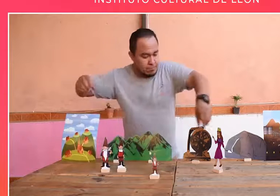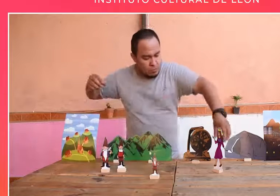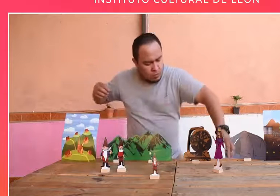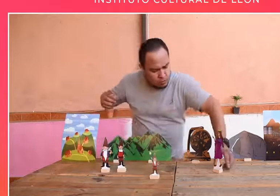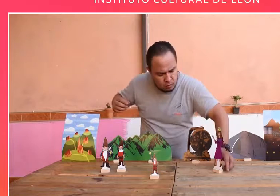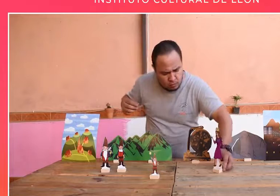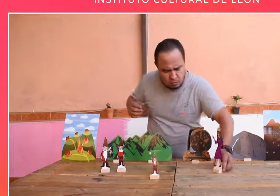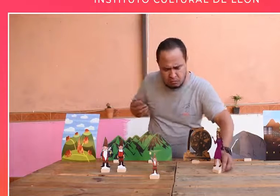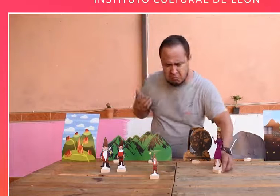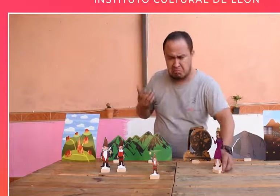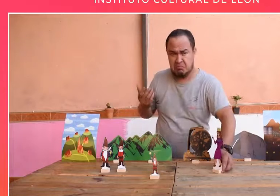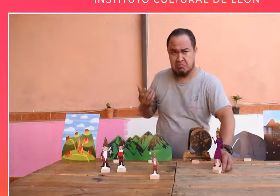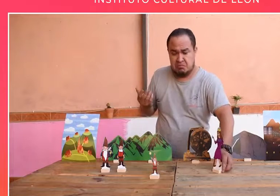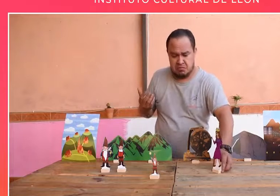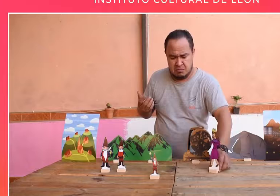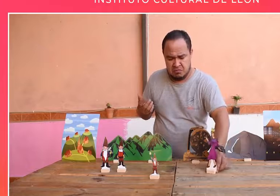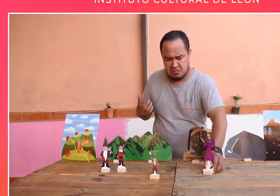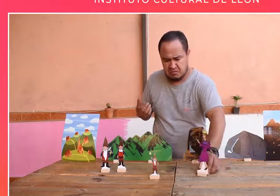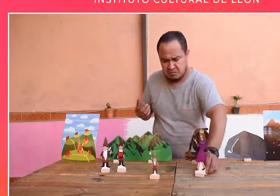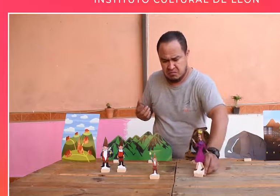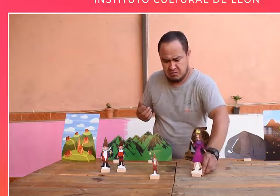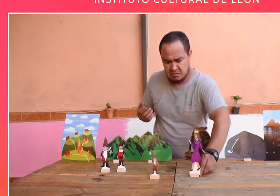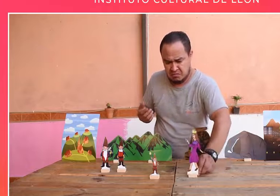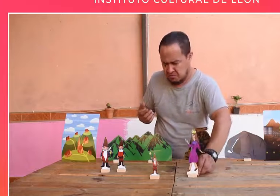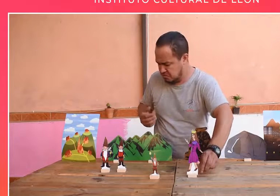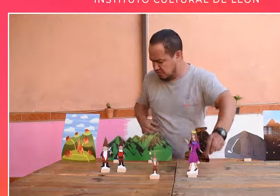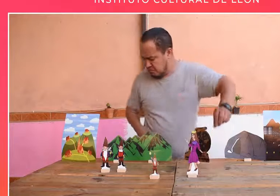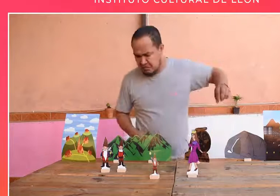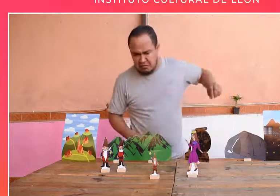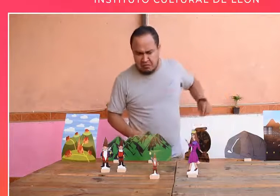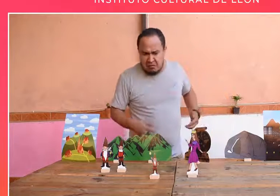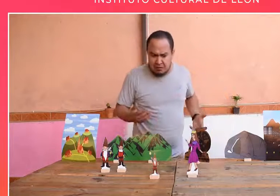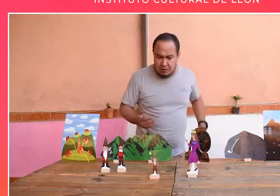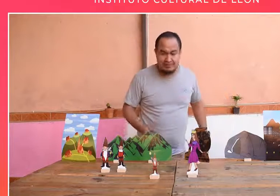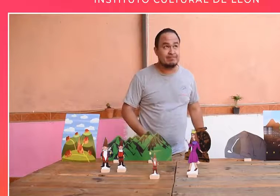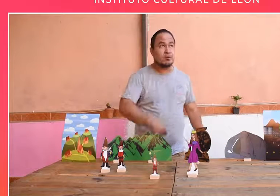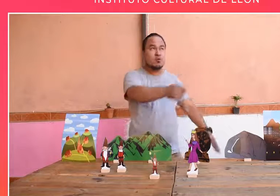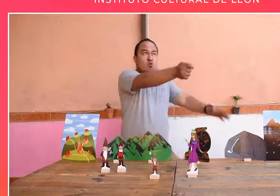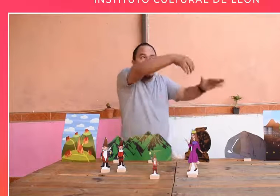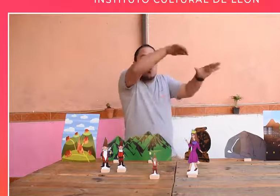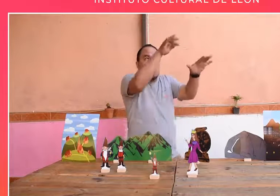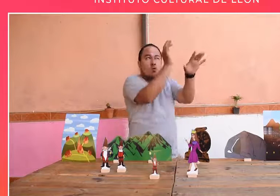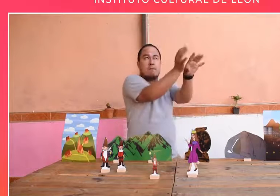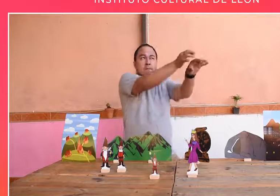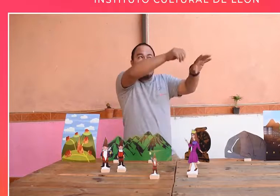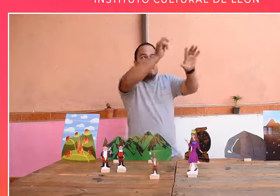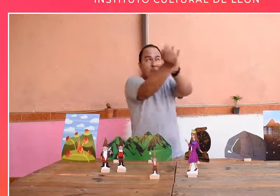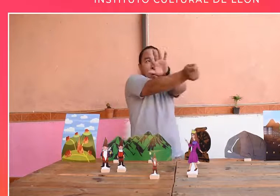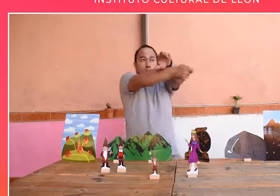Uno de ellos fue hasta la princesa. Le pidió que ella se acercara también. Ella lo hizo